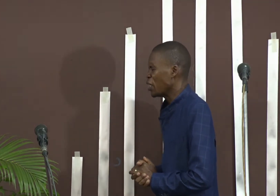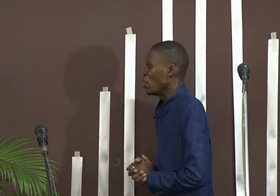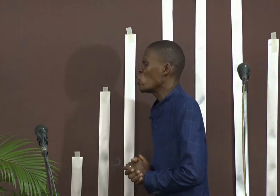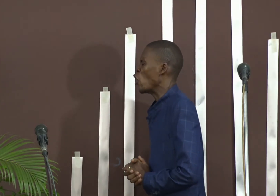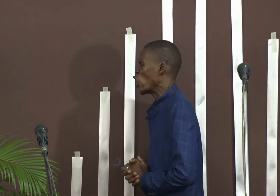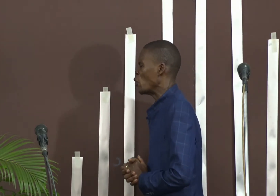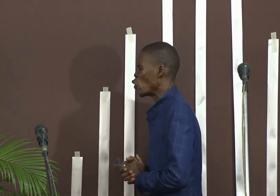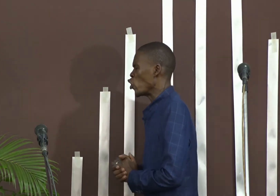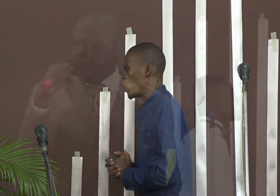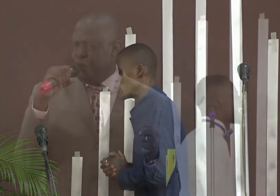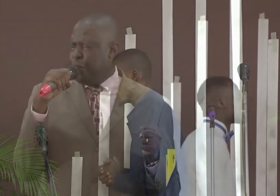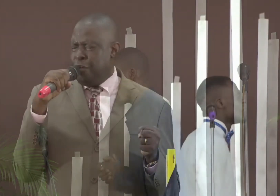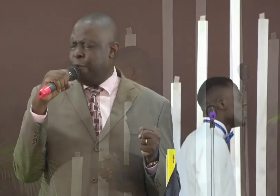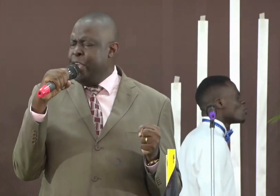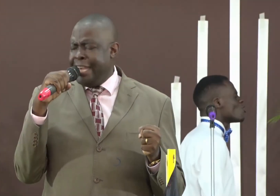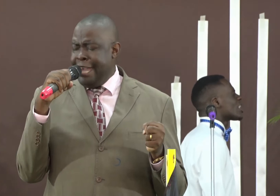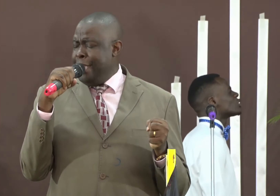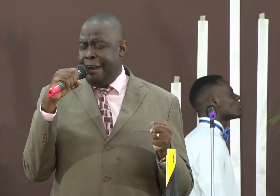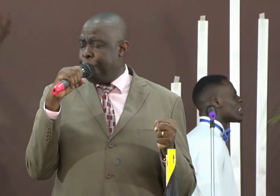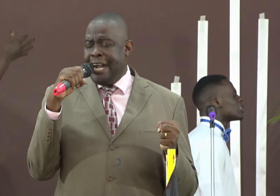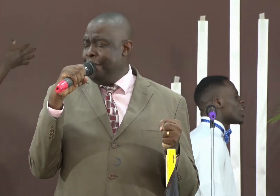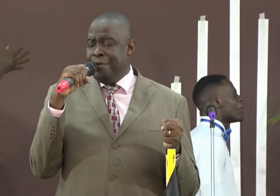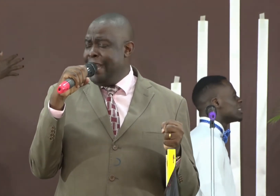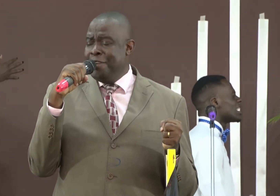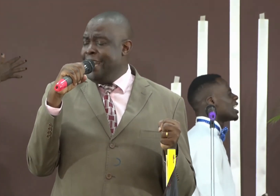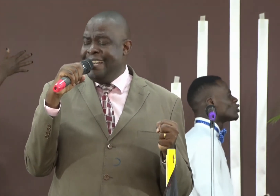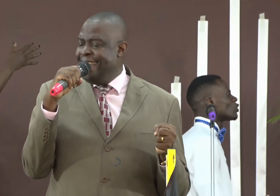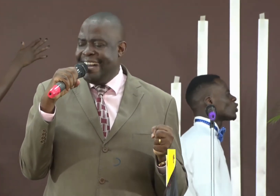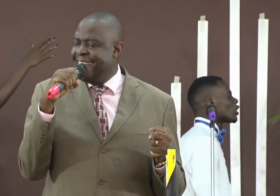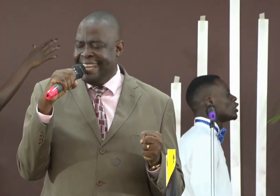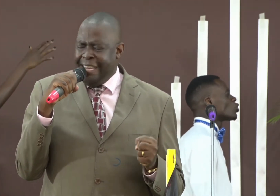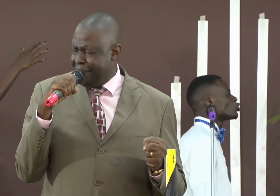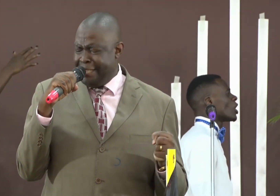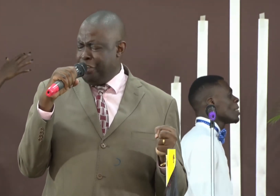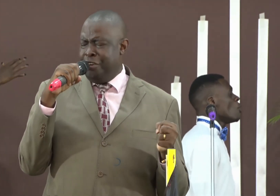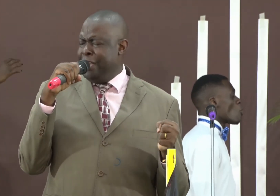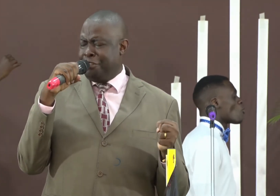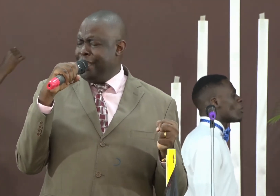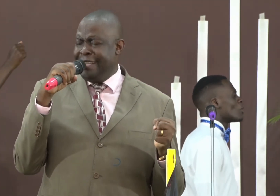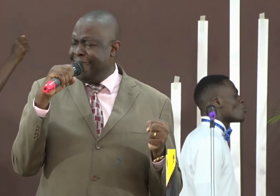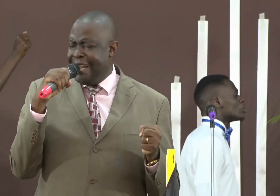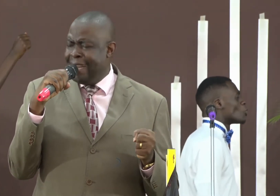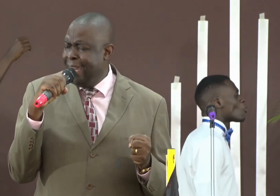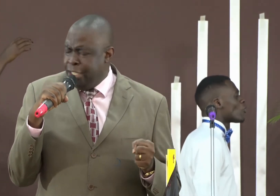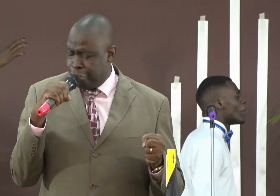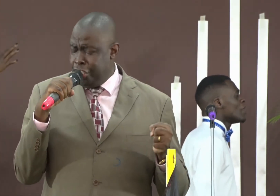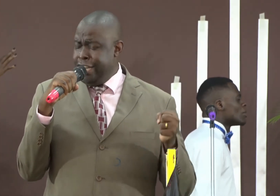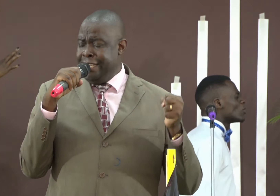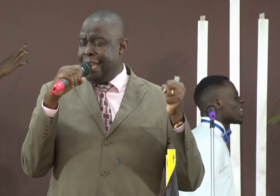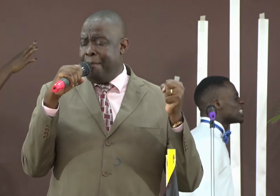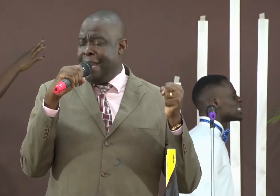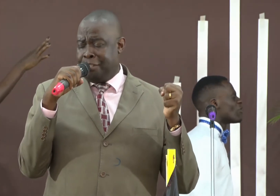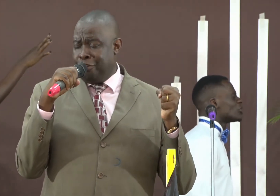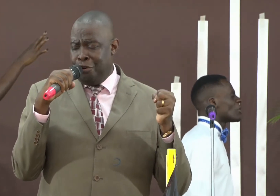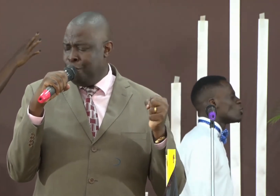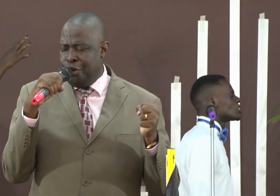Tobe kuongo yom tokobo, ebi afayo bi a Uganda, Sizoni metuingira